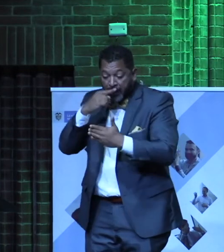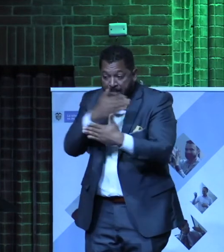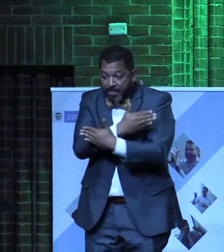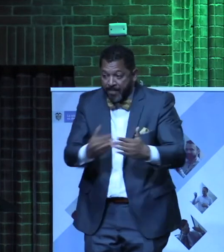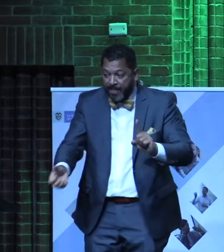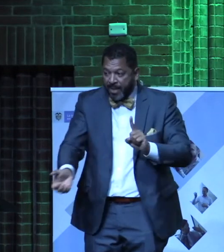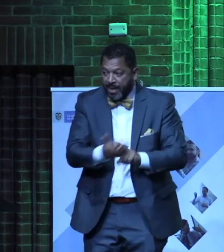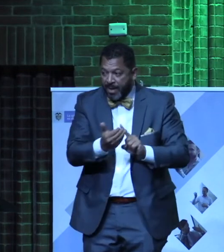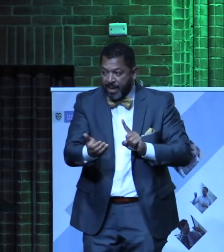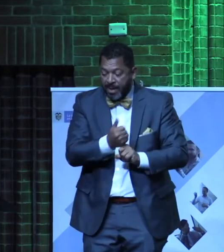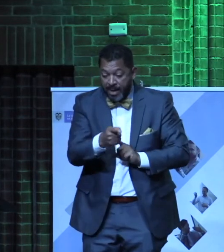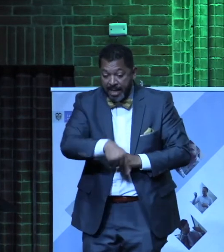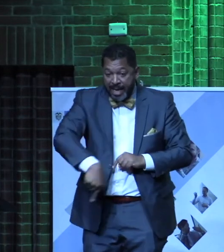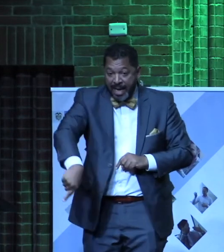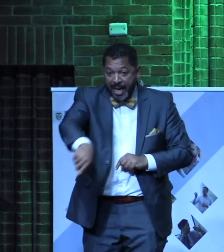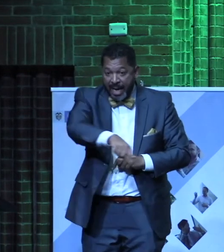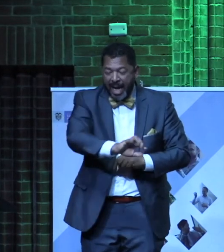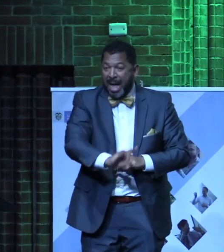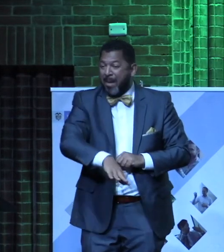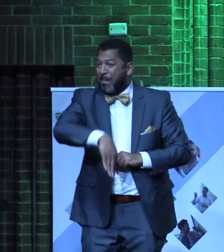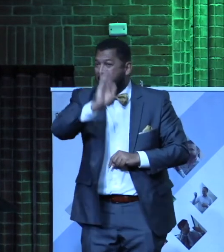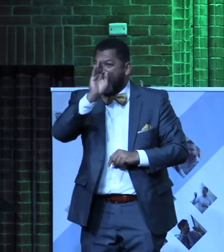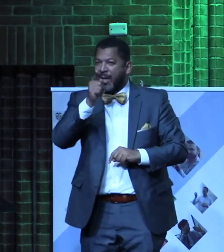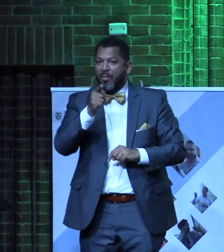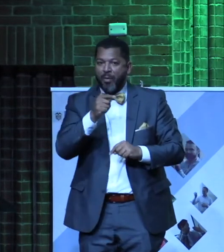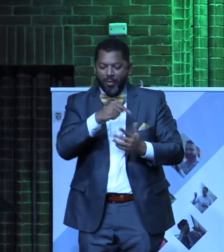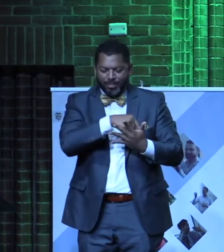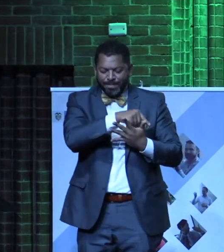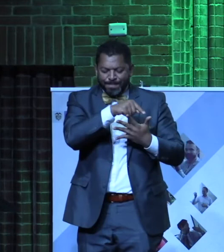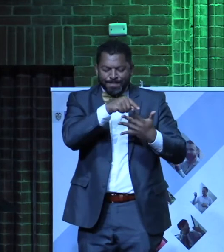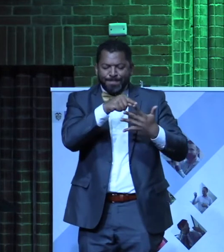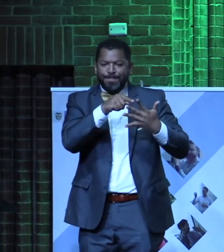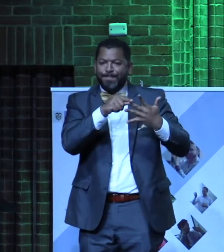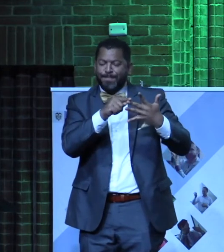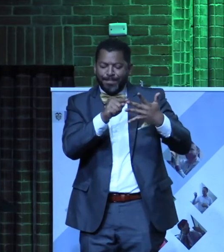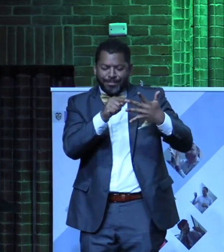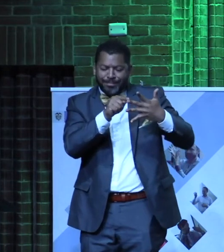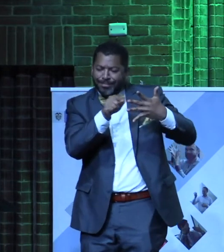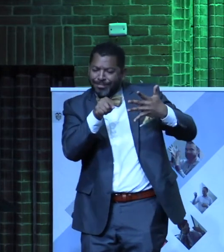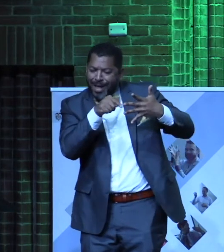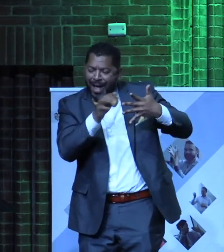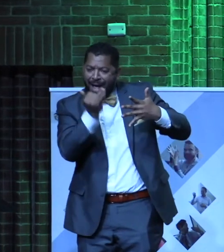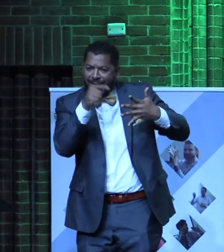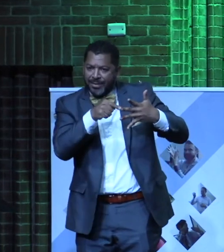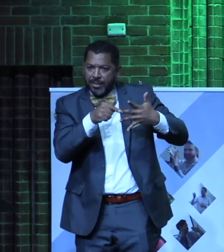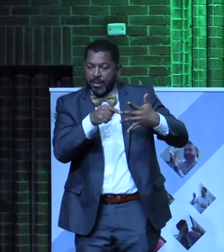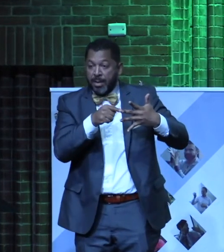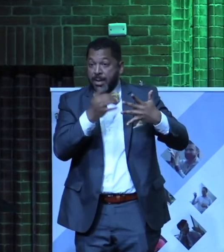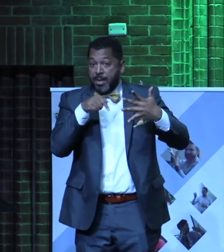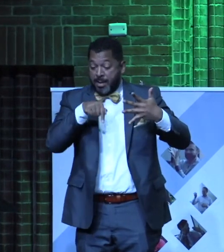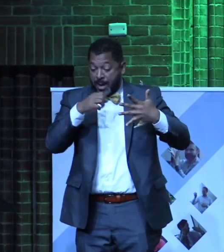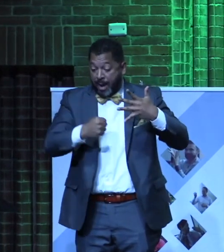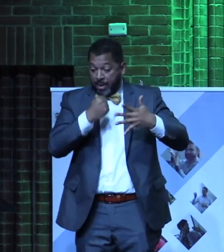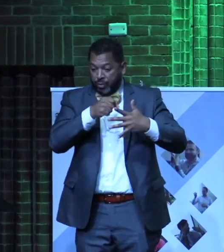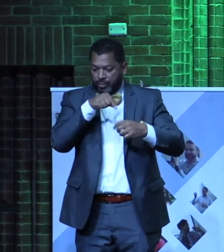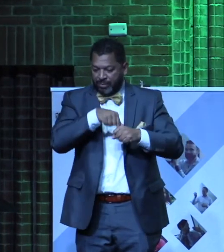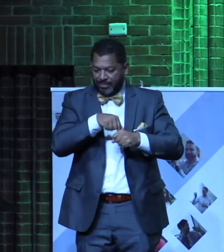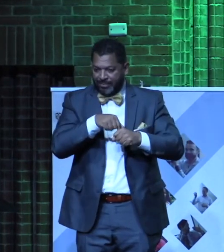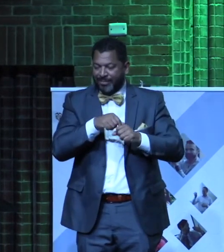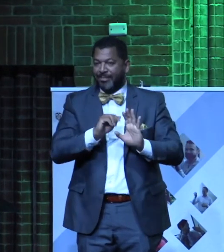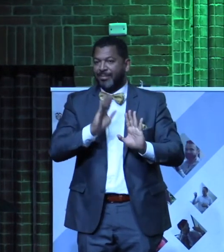detección temprana, fue solamente uno de los bracitos de esa alianza. Este año en particular,